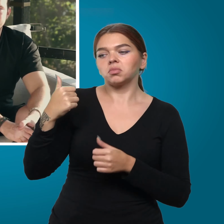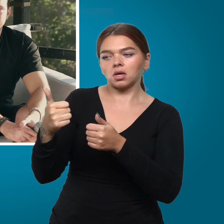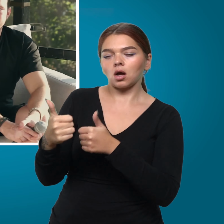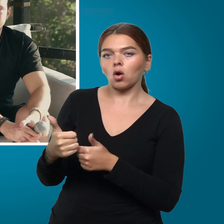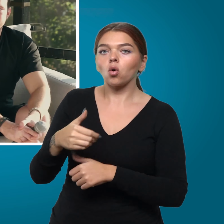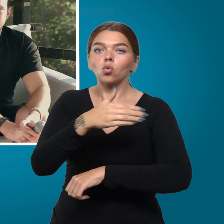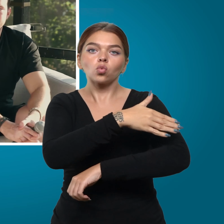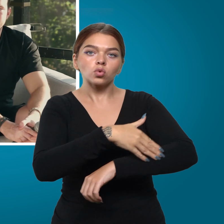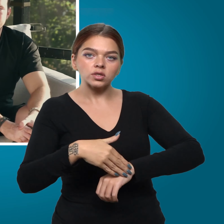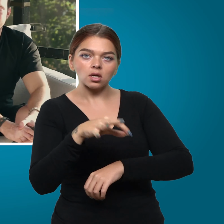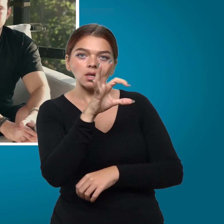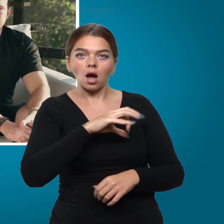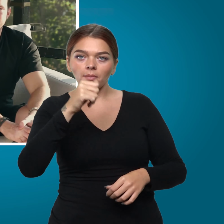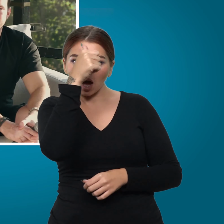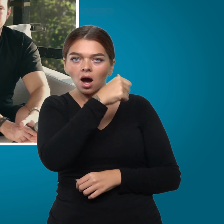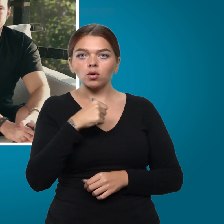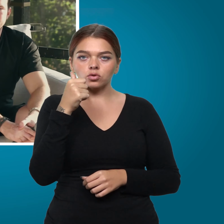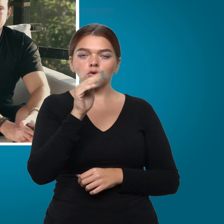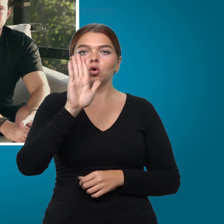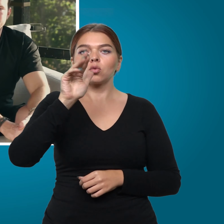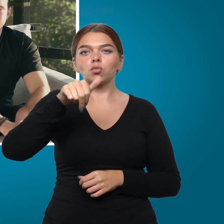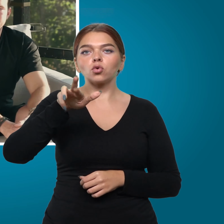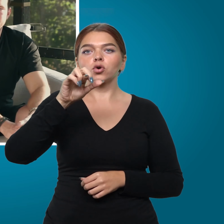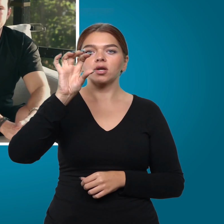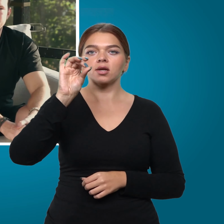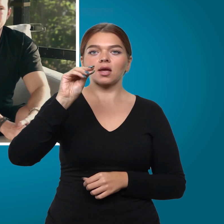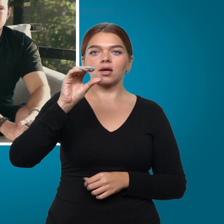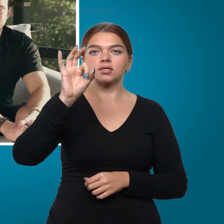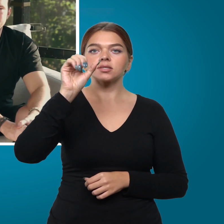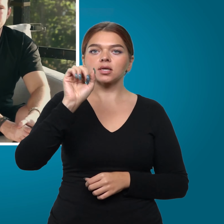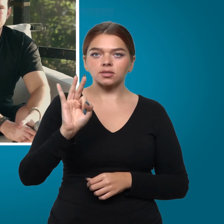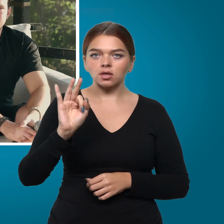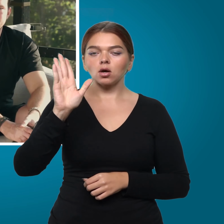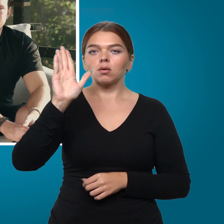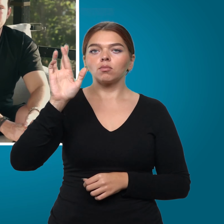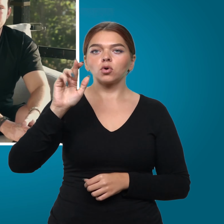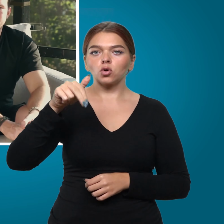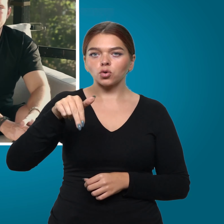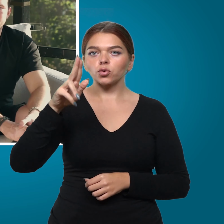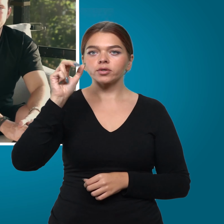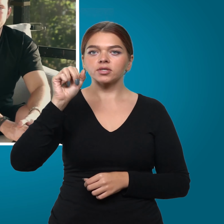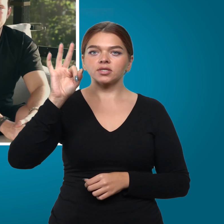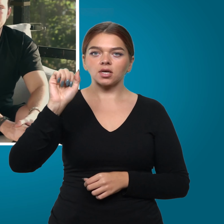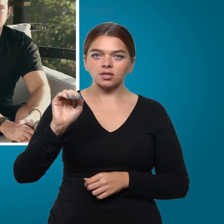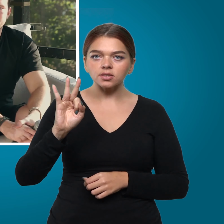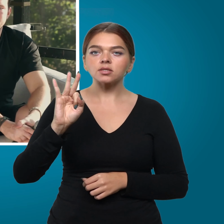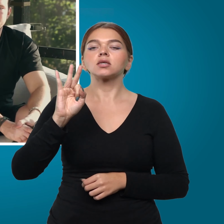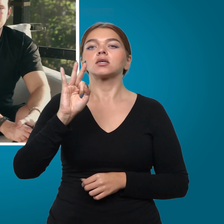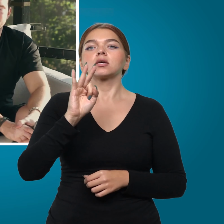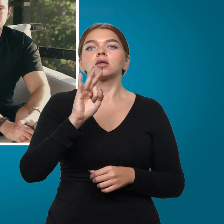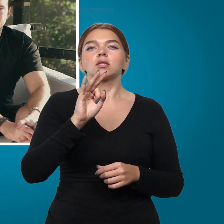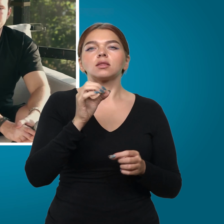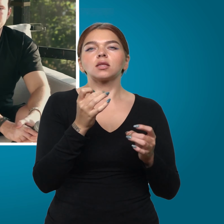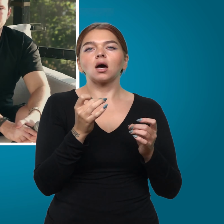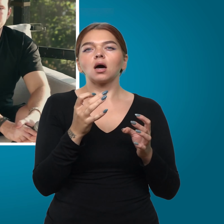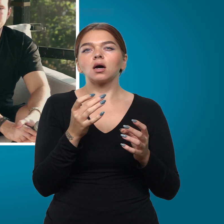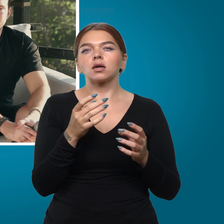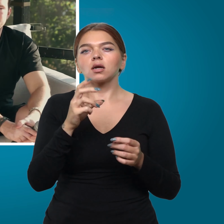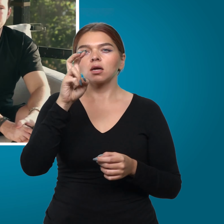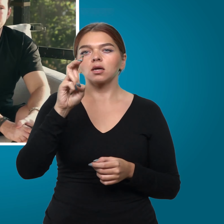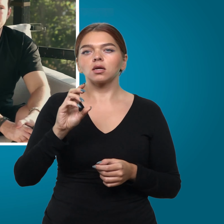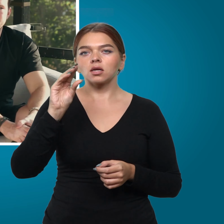skaityti mokykloje ir Heroiną, ir Mėjos Angelą, ir Dienoraštį iš bunkerio. Bet kalbant apie